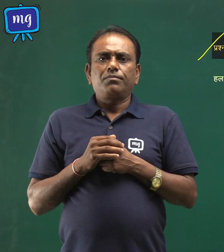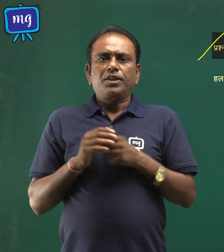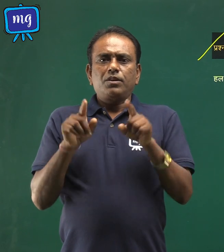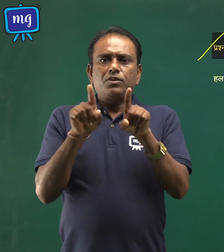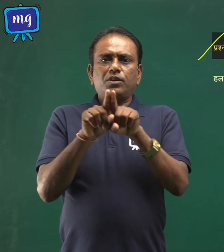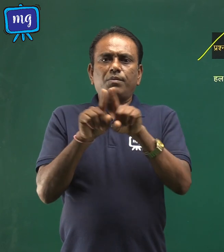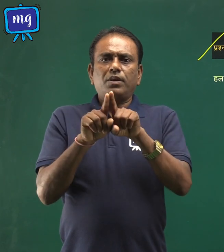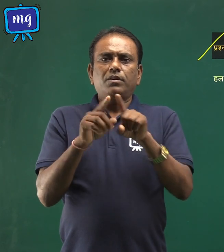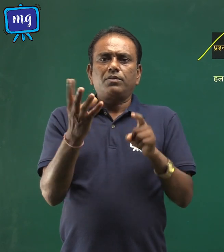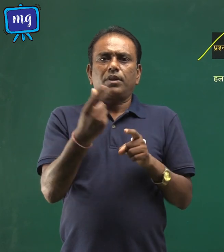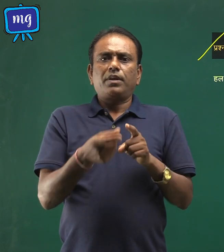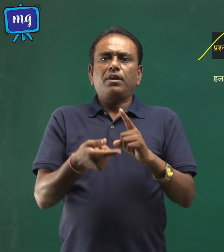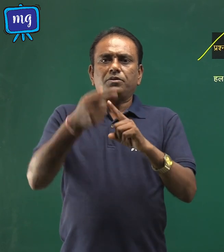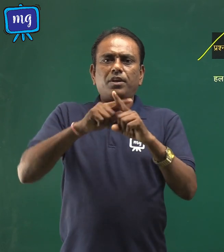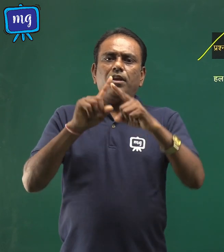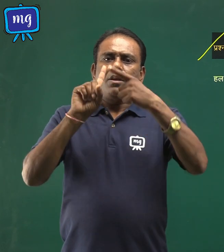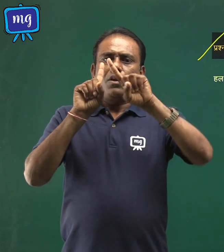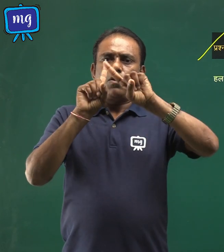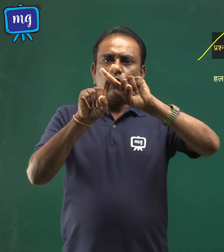समान संख्या से गुणा करेंगे,